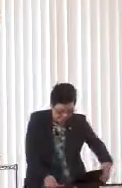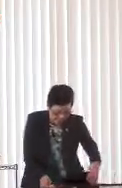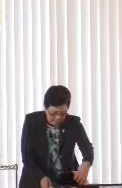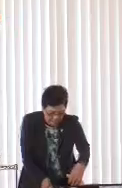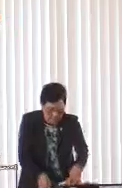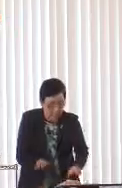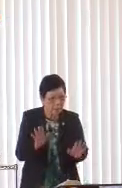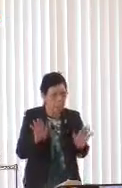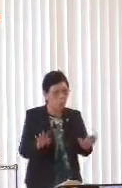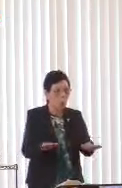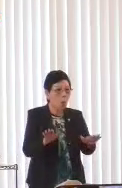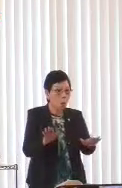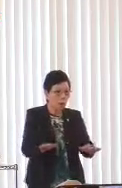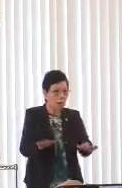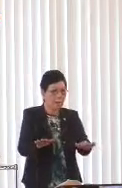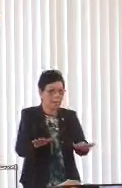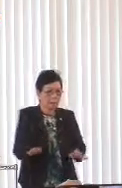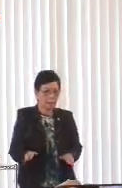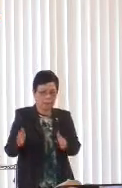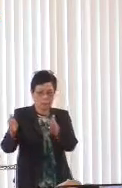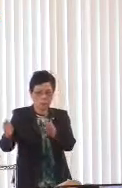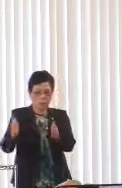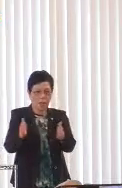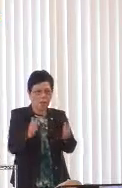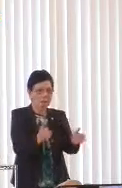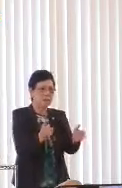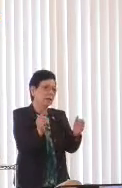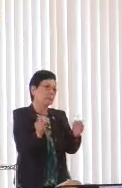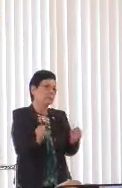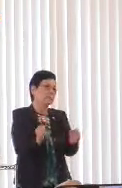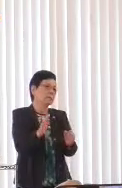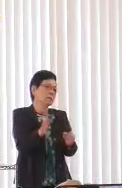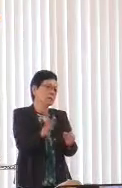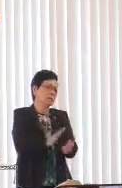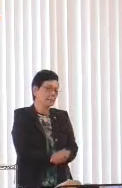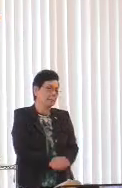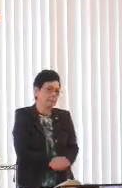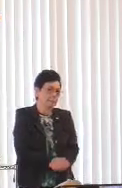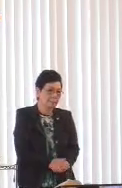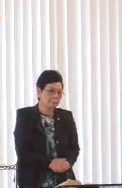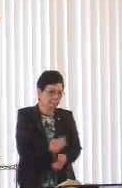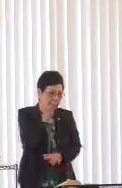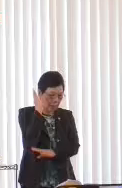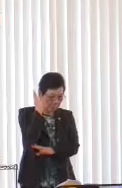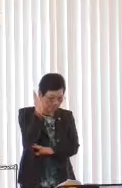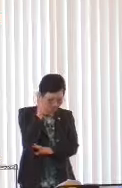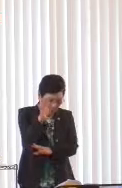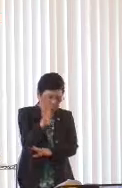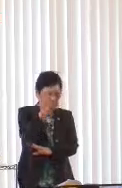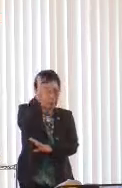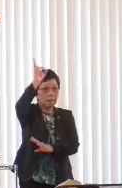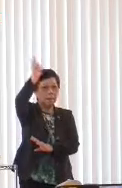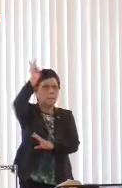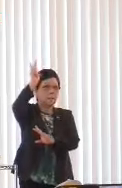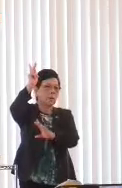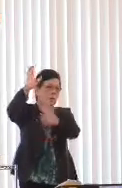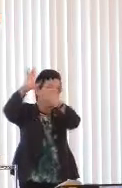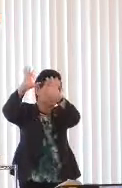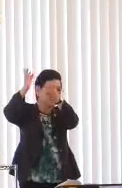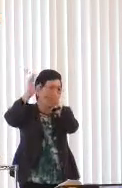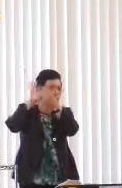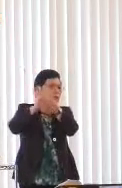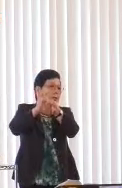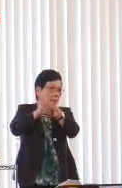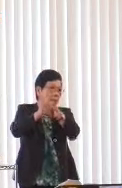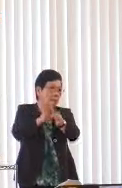今日は備えて待つというテーマで、神の国についてお話を